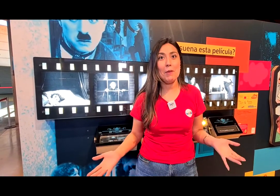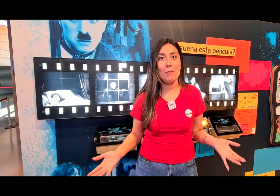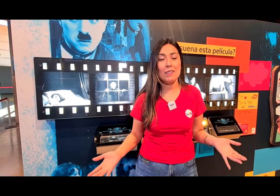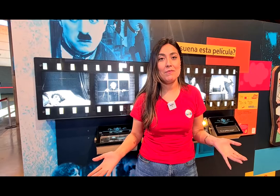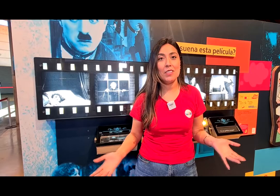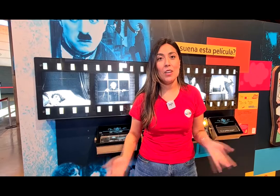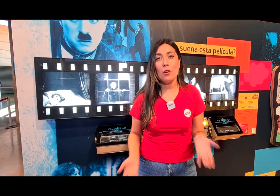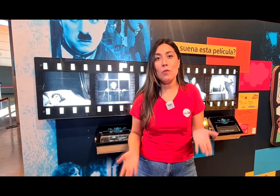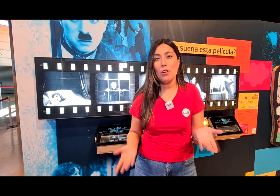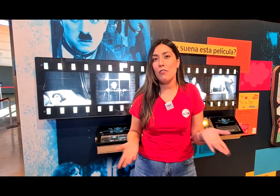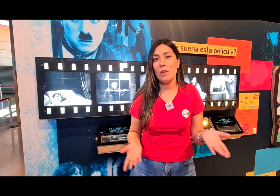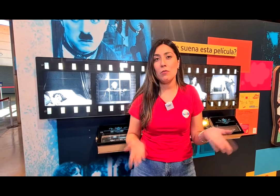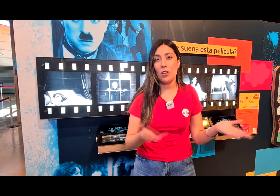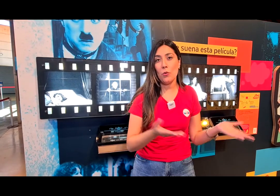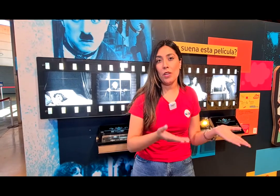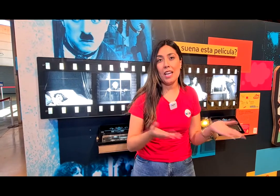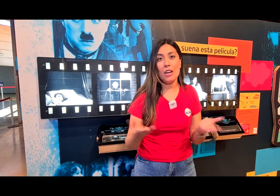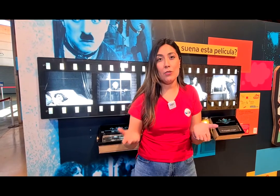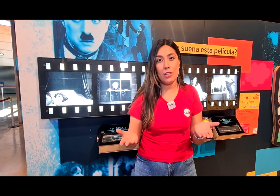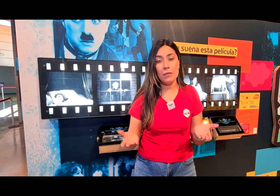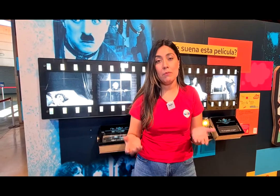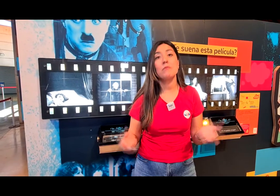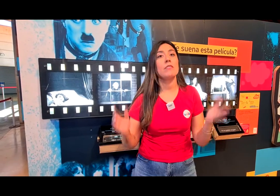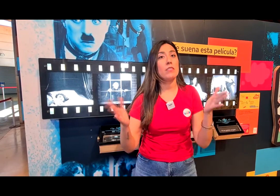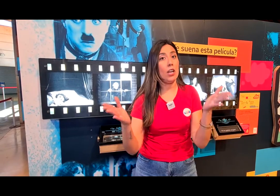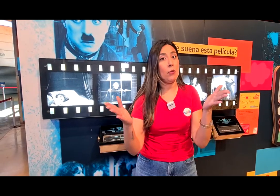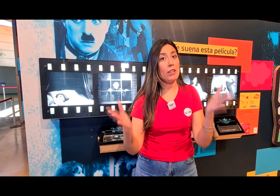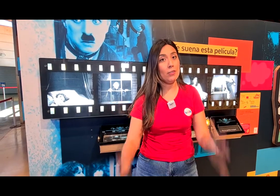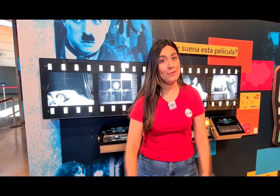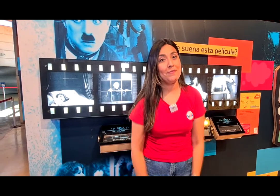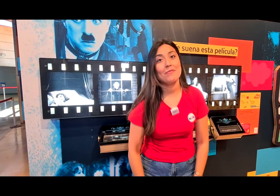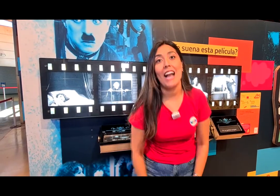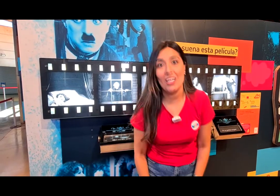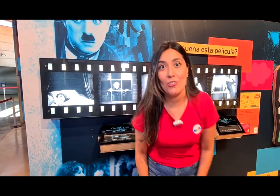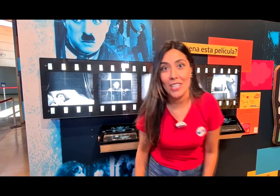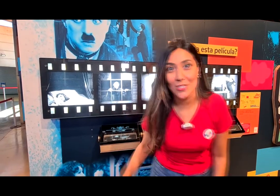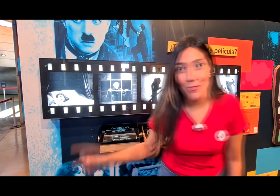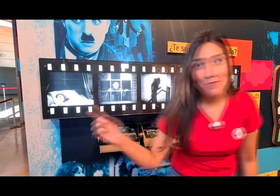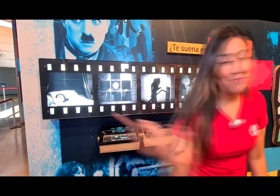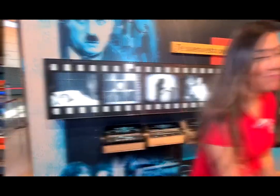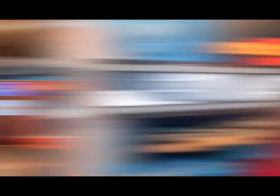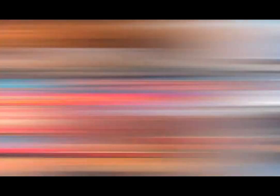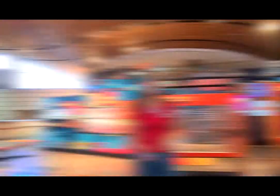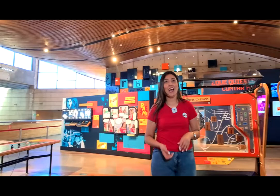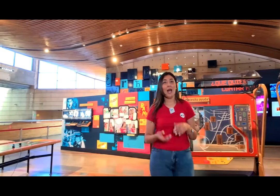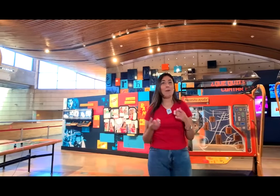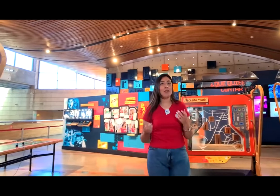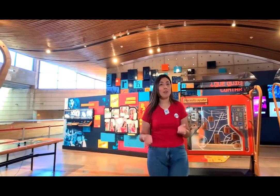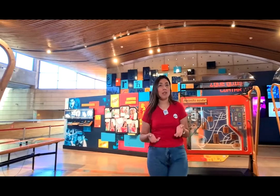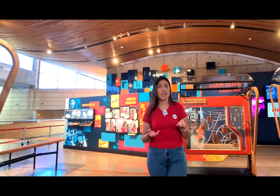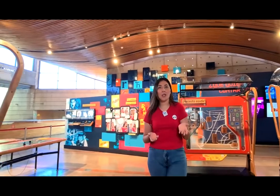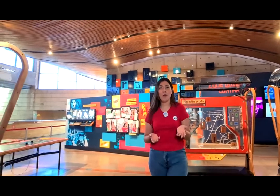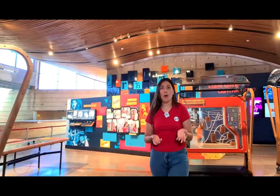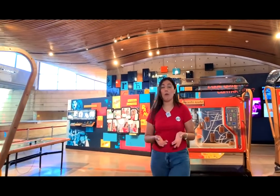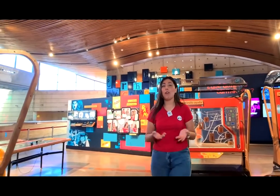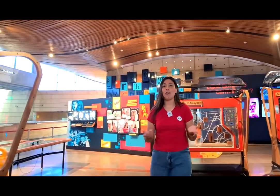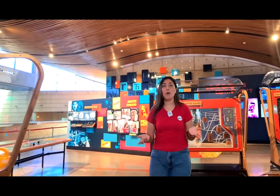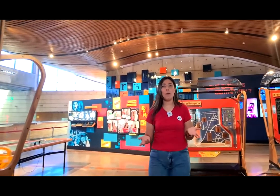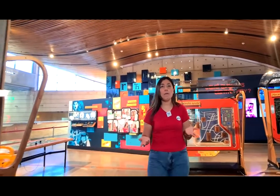misma. ¿Cómo nos referimos a una y a la otra? De acuerdo al contexto. Aprender una lengua o idioma